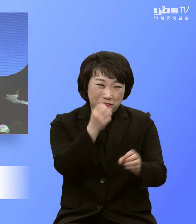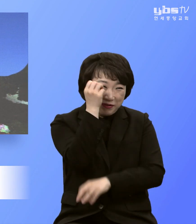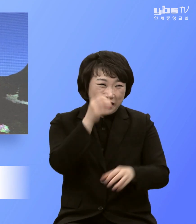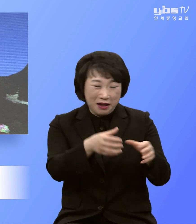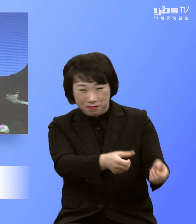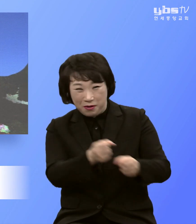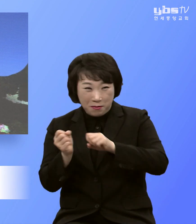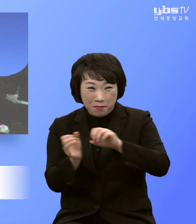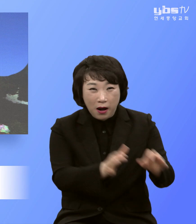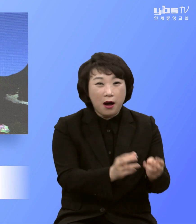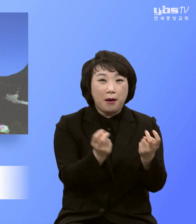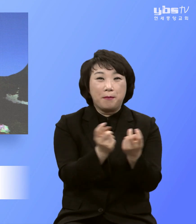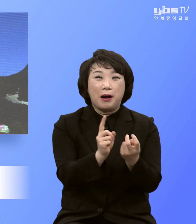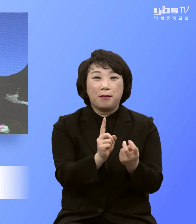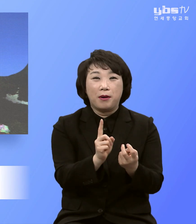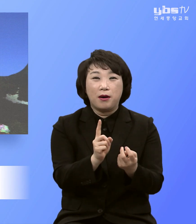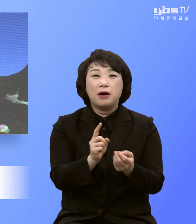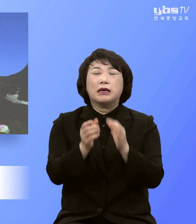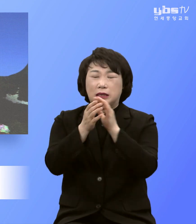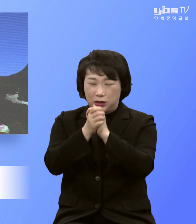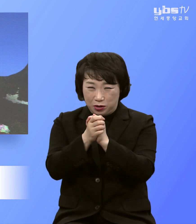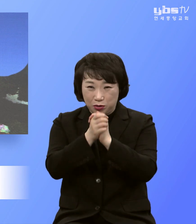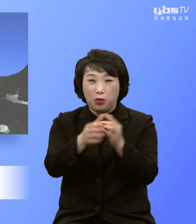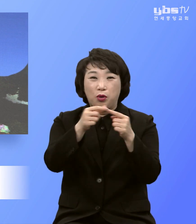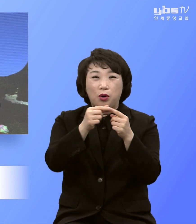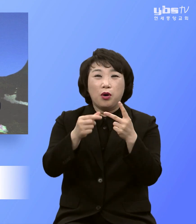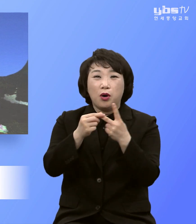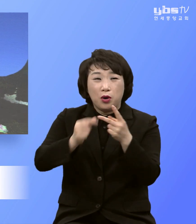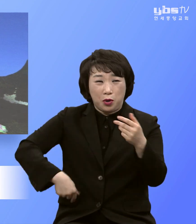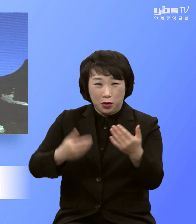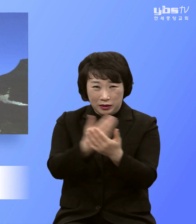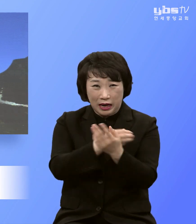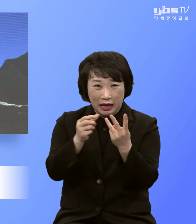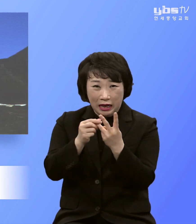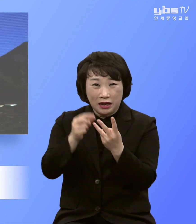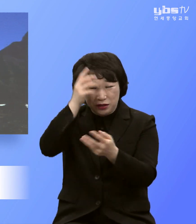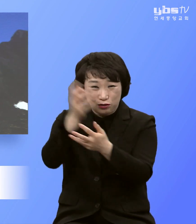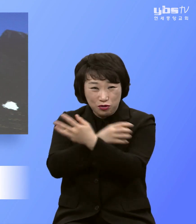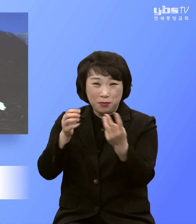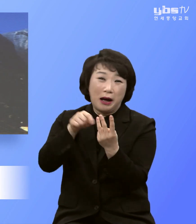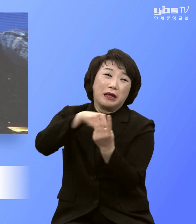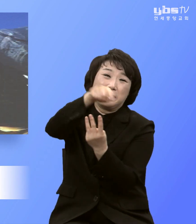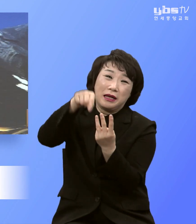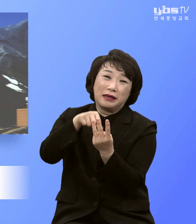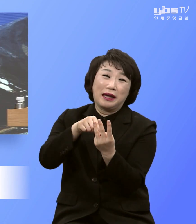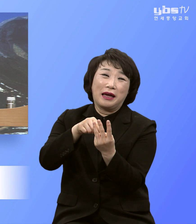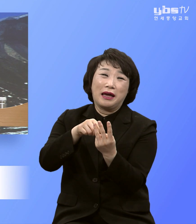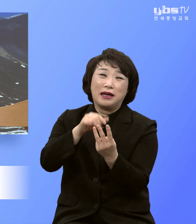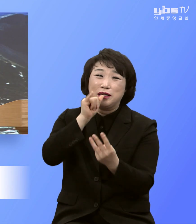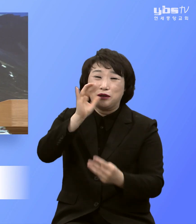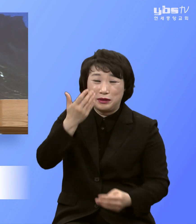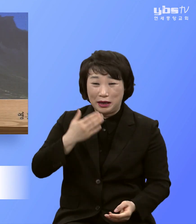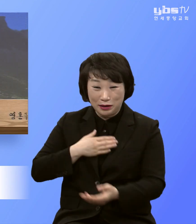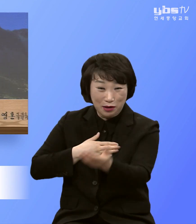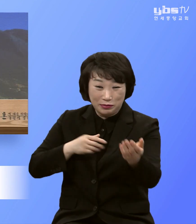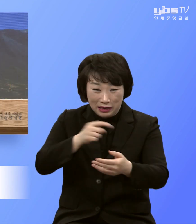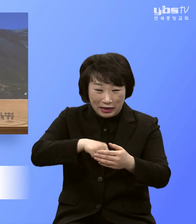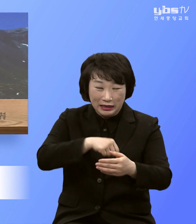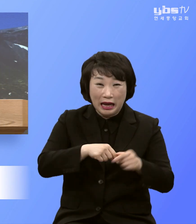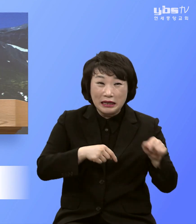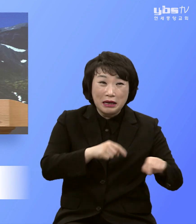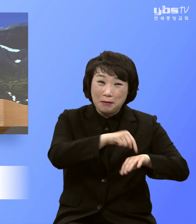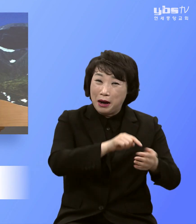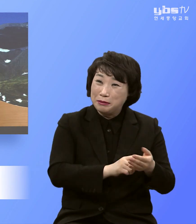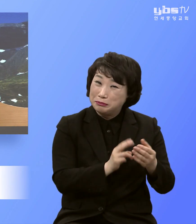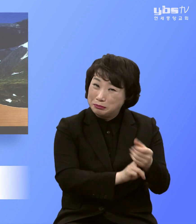능력은 기도와 회개와 성령 충만밖에 없다 이 말이에요. 응? 여러분 속에 그런